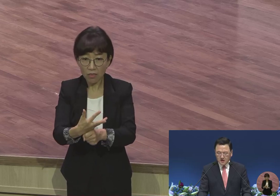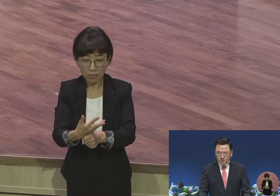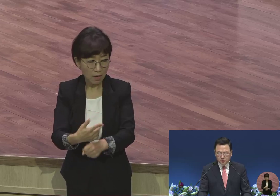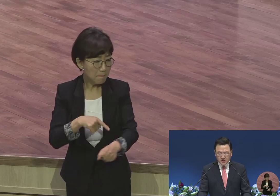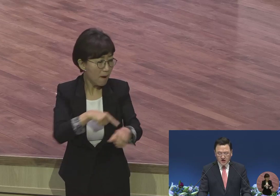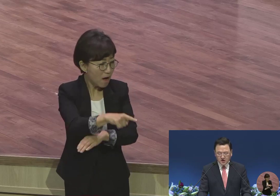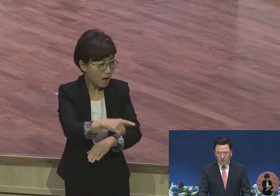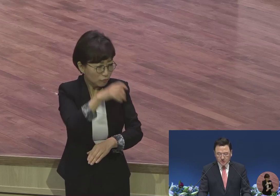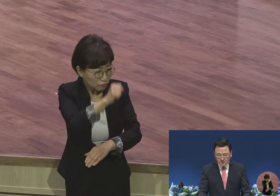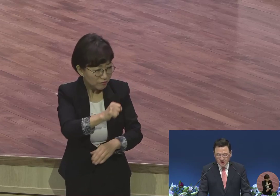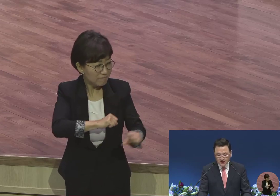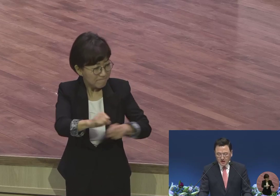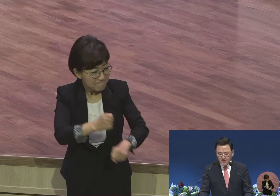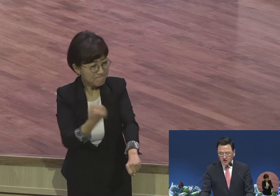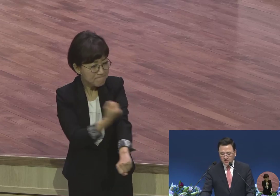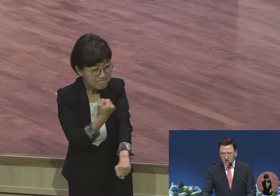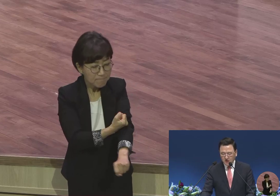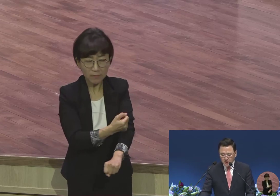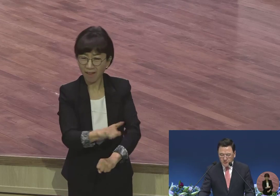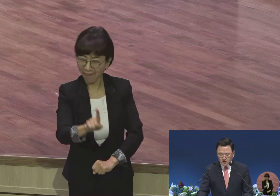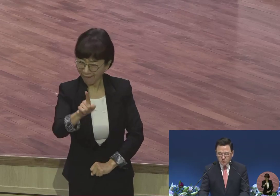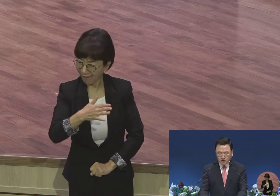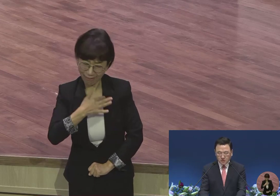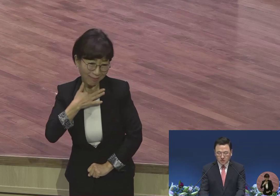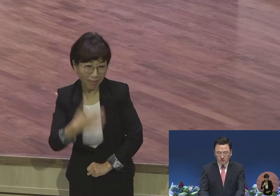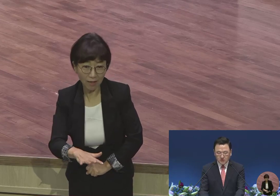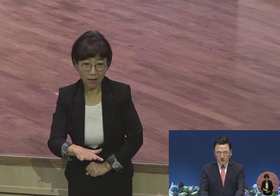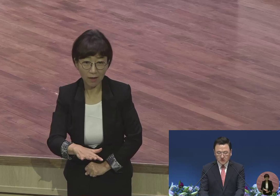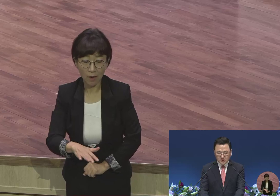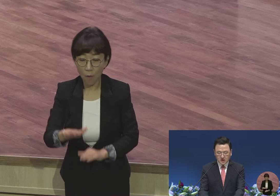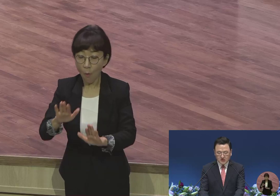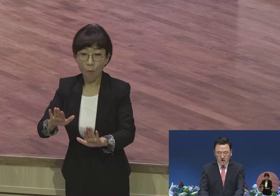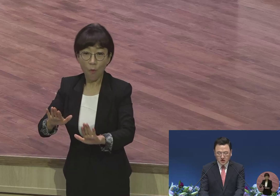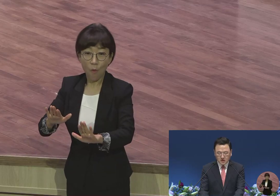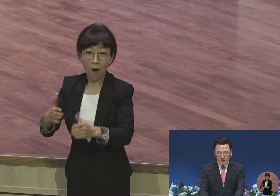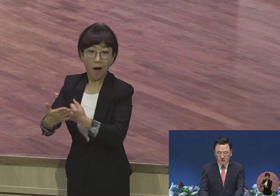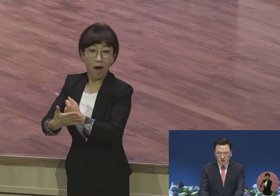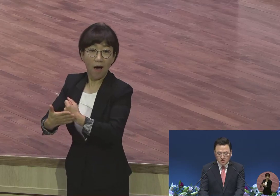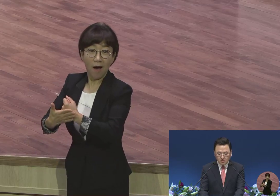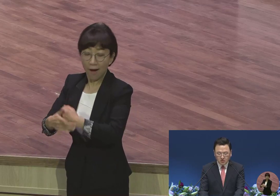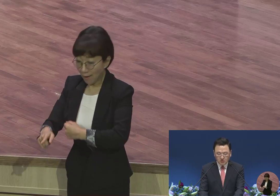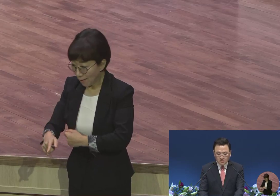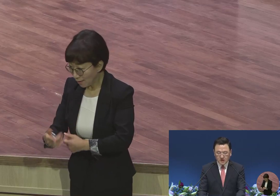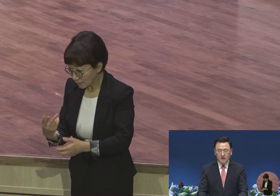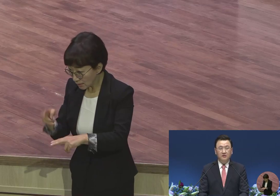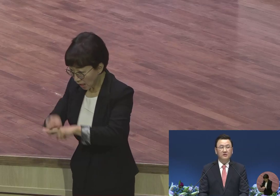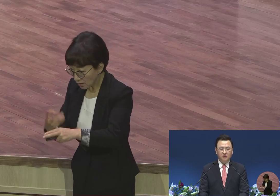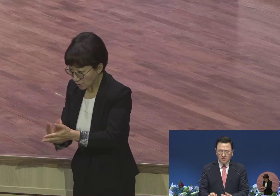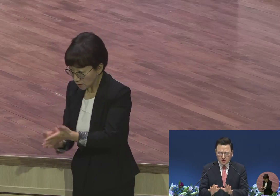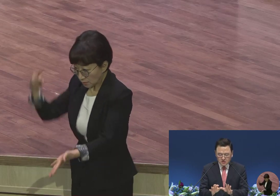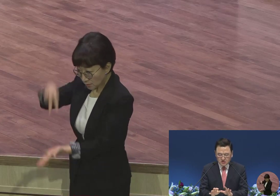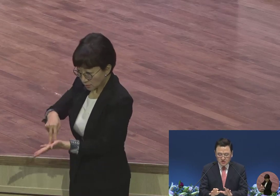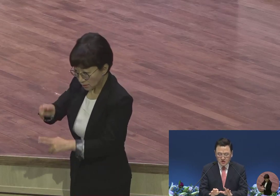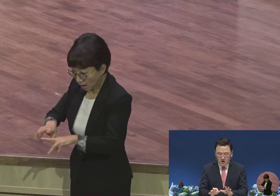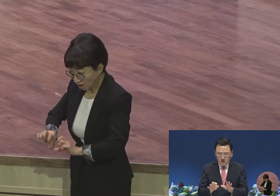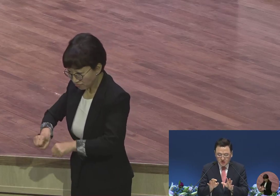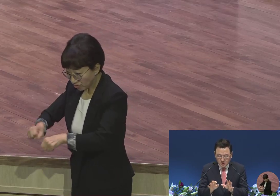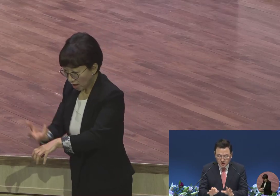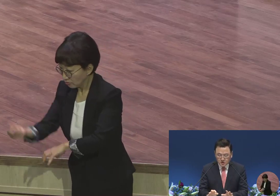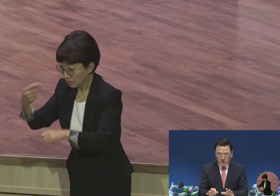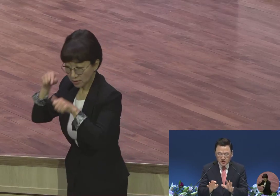없습니다. 구제 한 게 없습니다. 그런데 일방적으로 내 자리를 들고 걸어가라. 저는